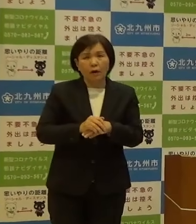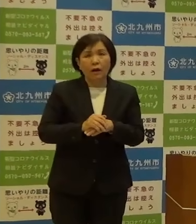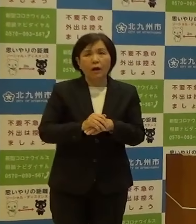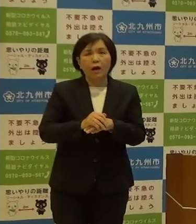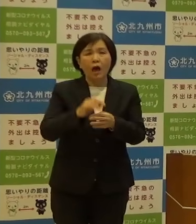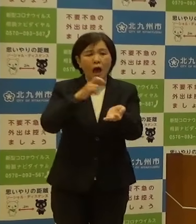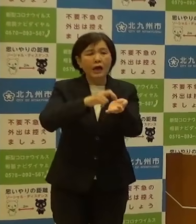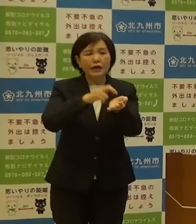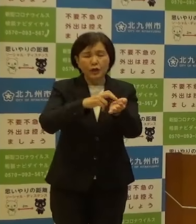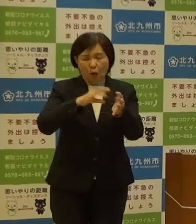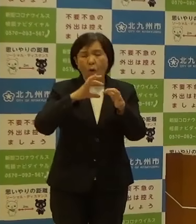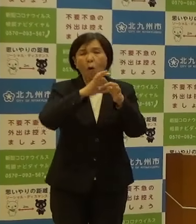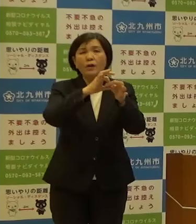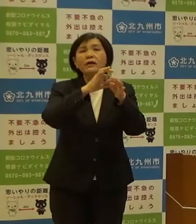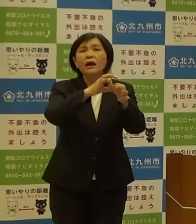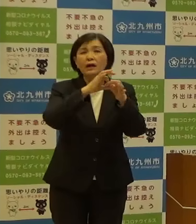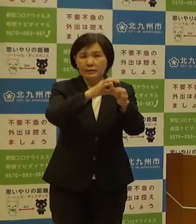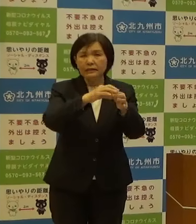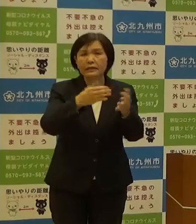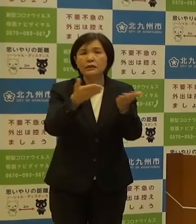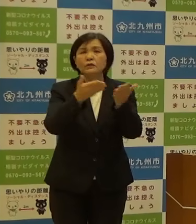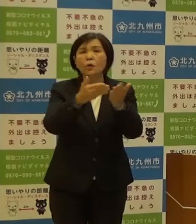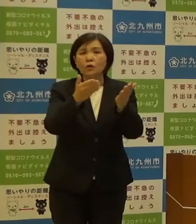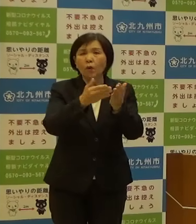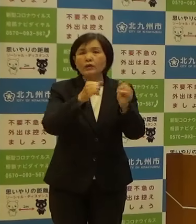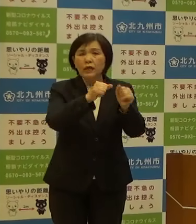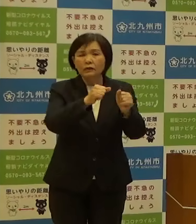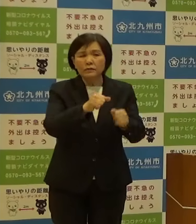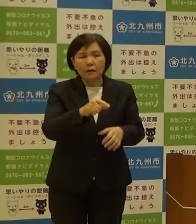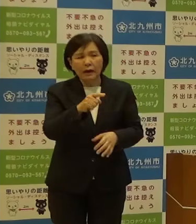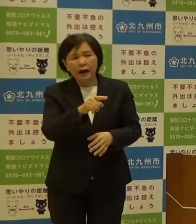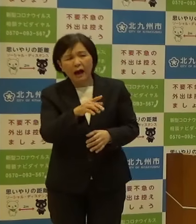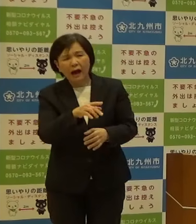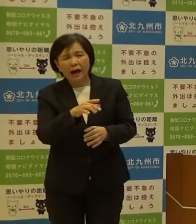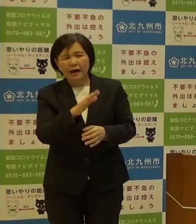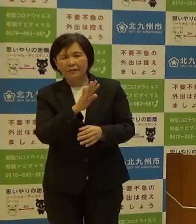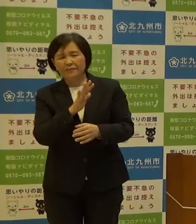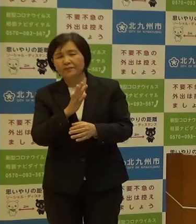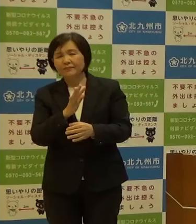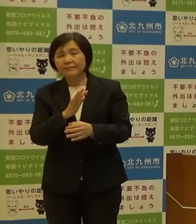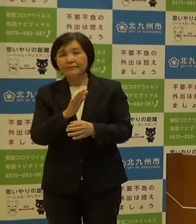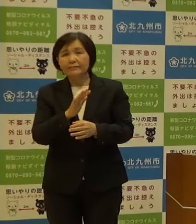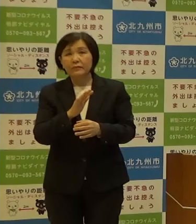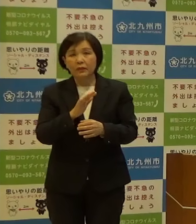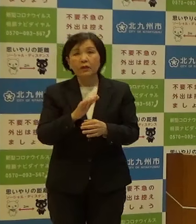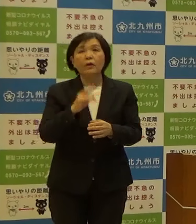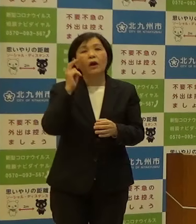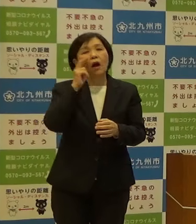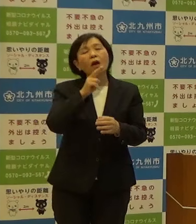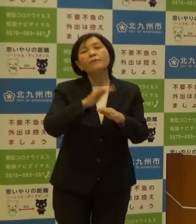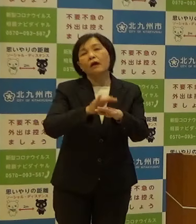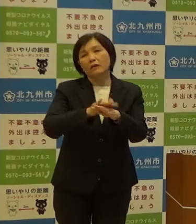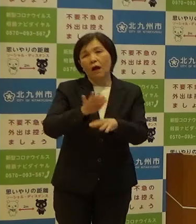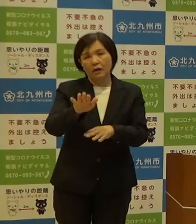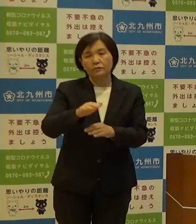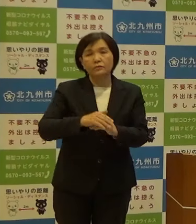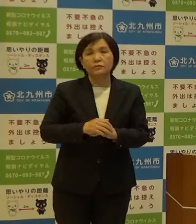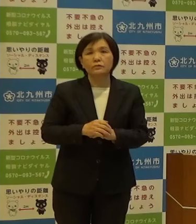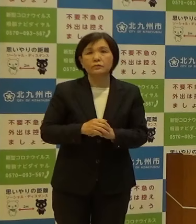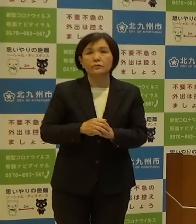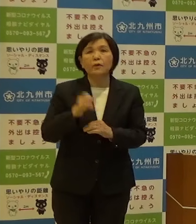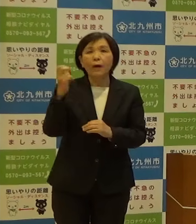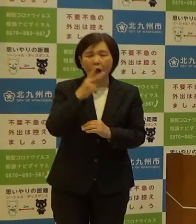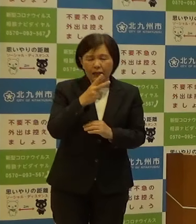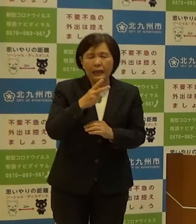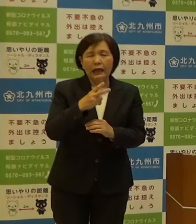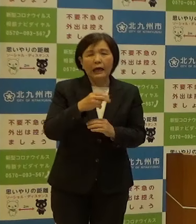に勤務をしているだけでですね、感染者のような扱いをされた、また感染者が出た